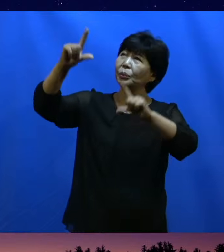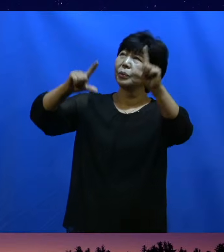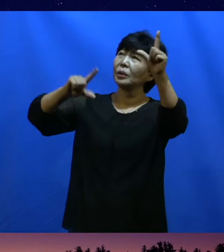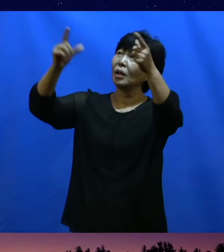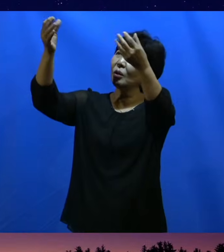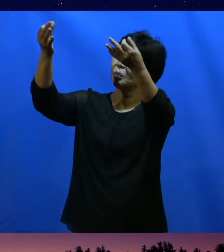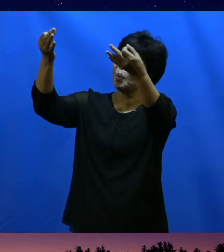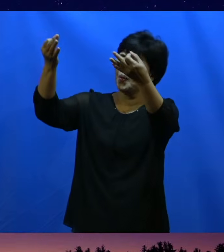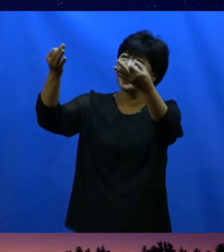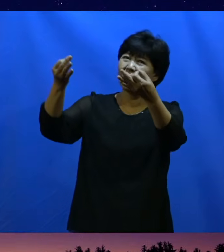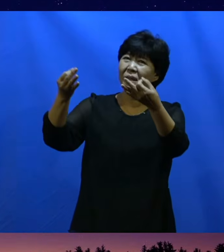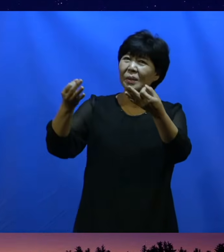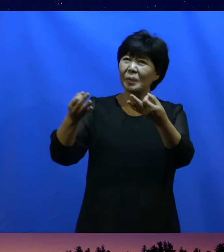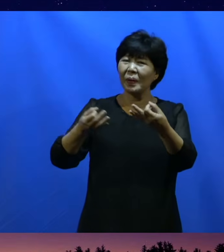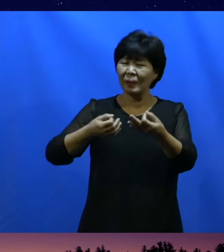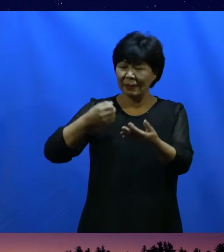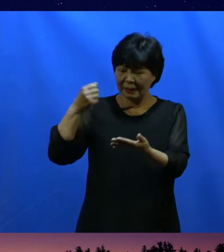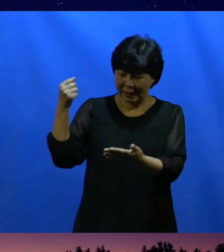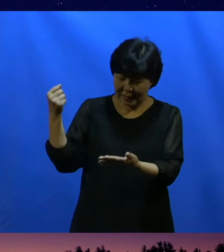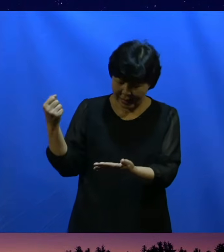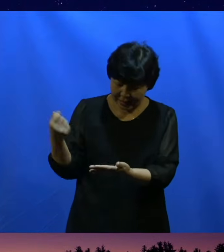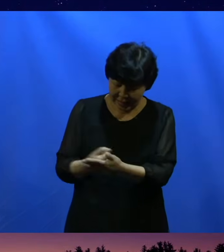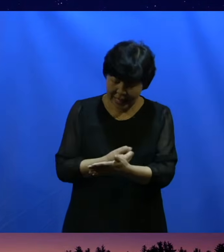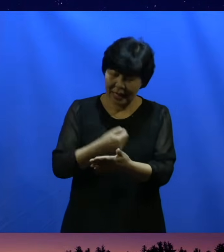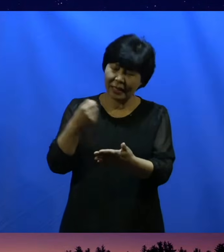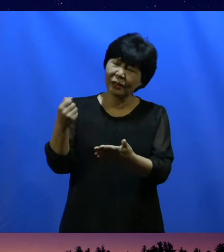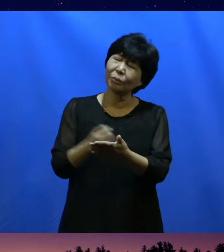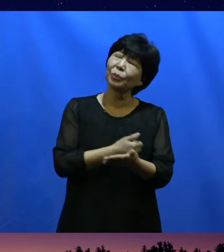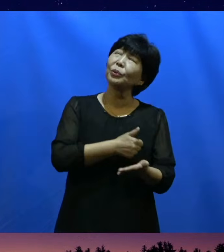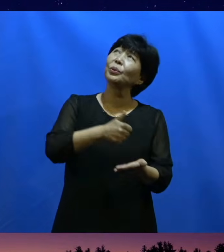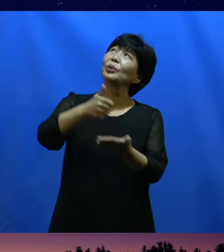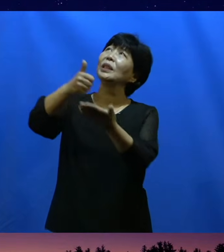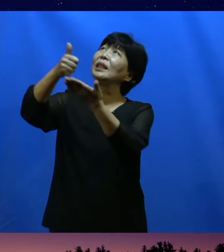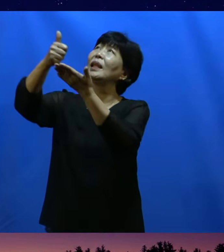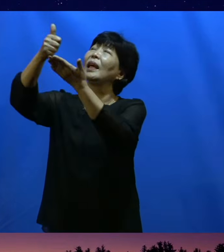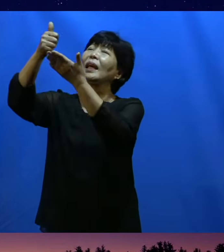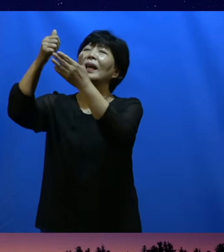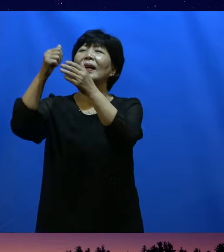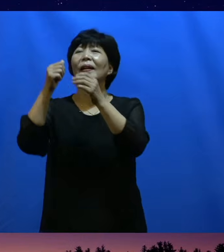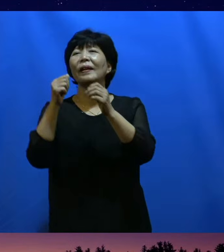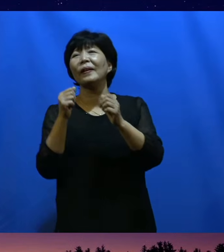그런 풍경 보시며 단식하는 분